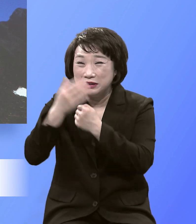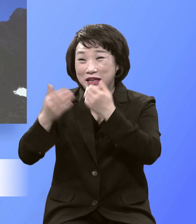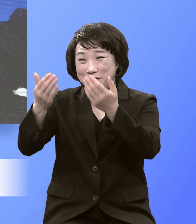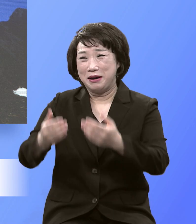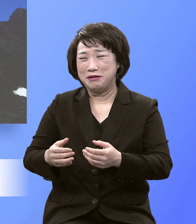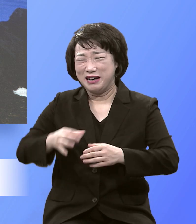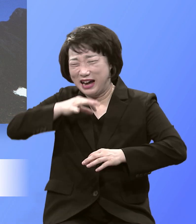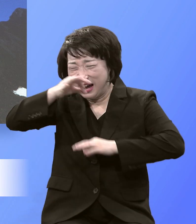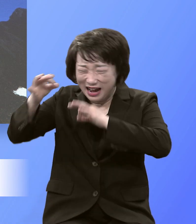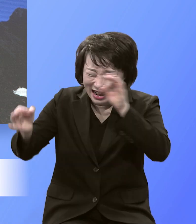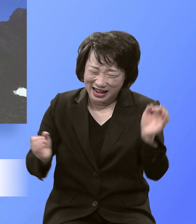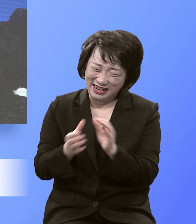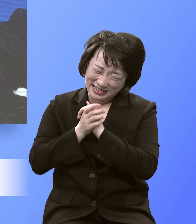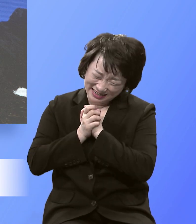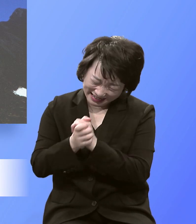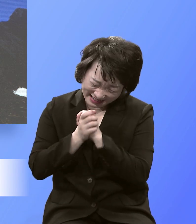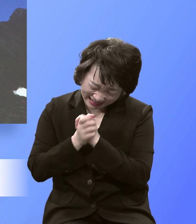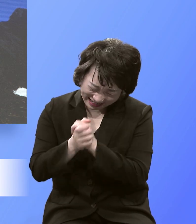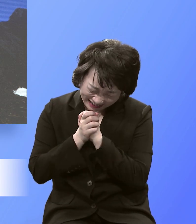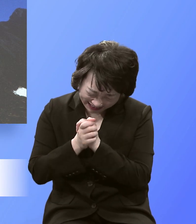통통으로